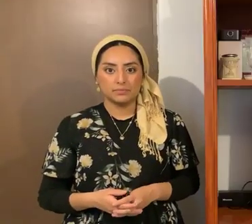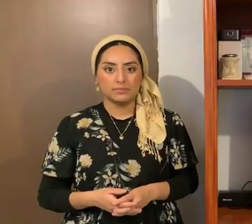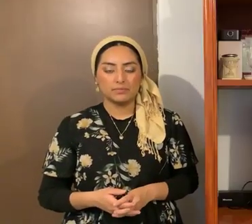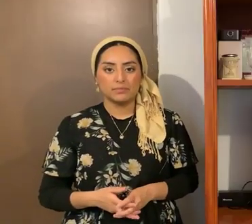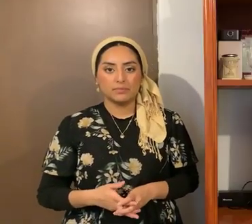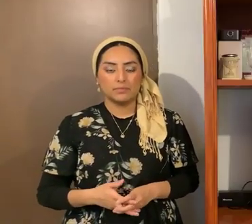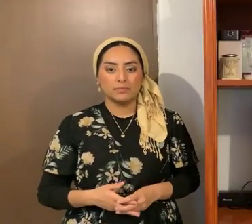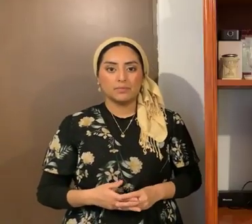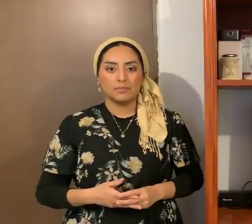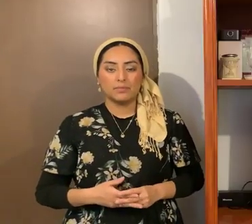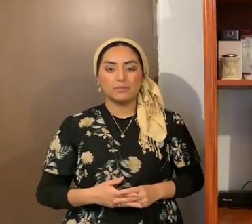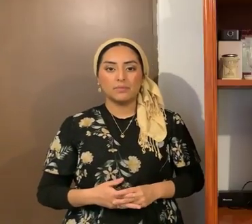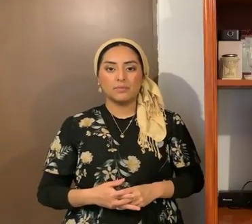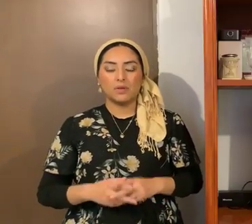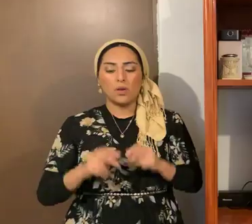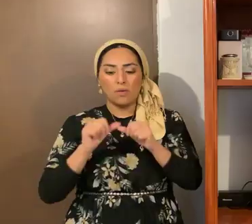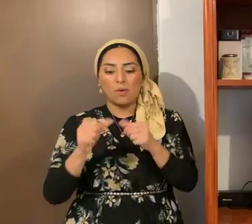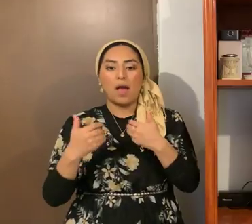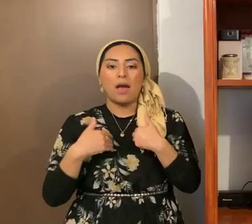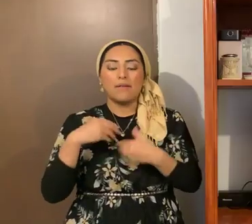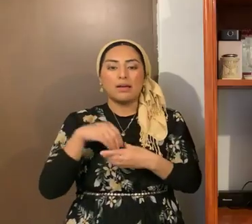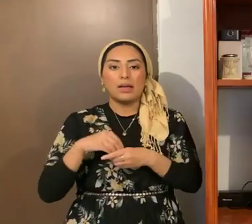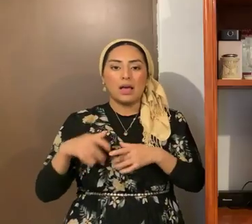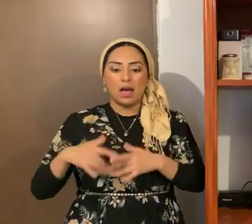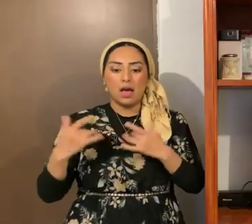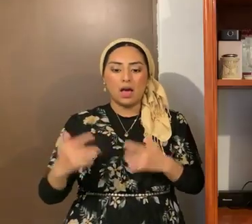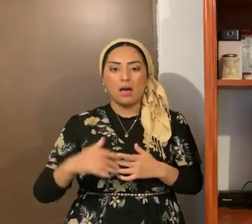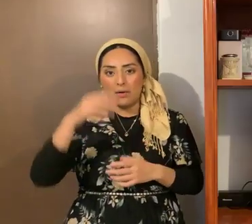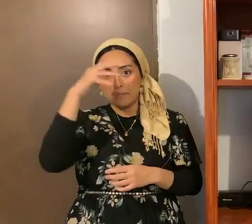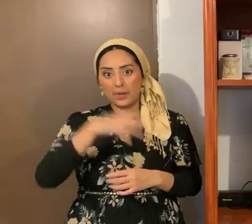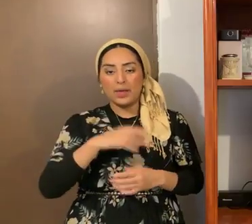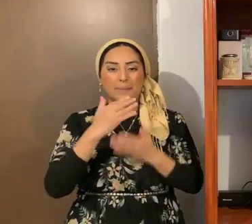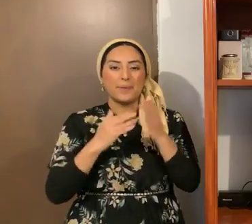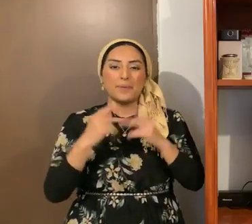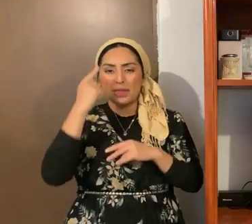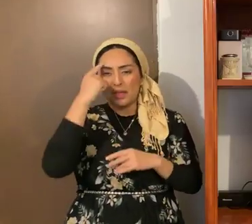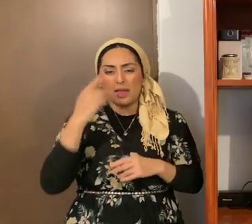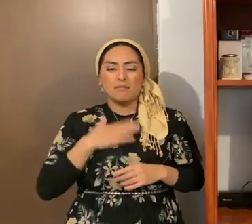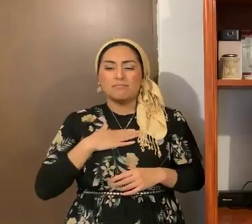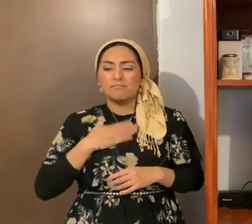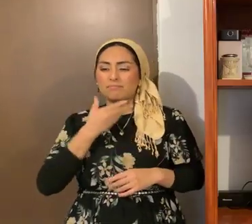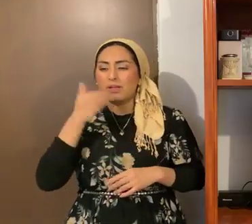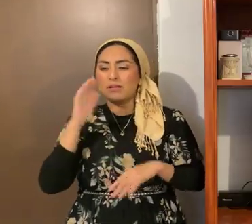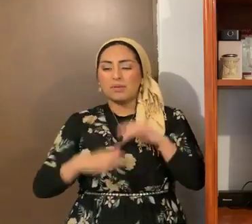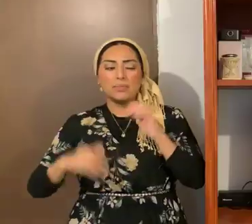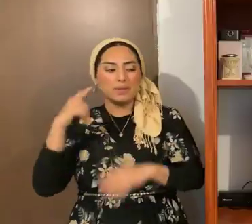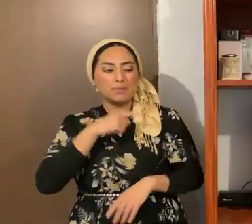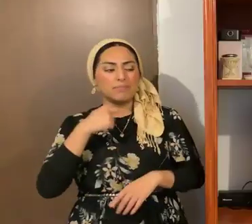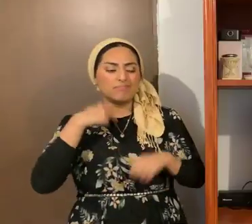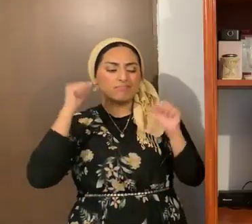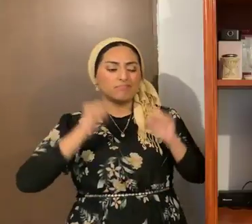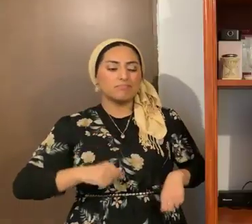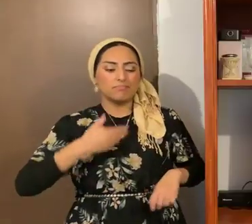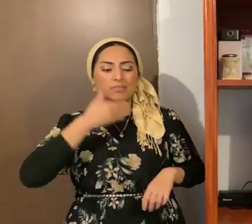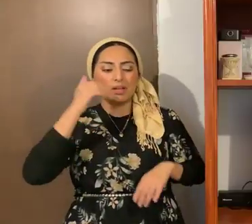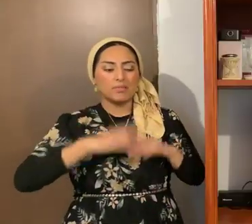Es que eso siempre está en el corazón del hombre, de decir, yo podría hacerlo mejor que ese.